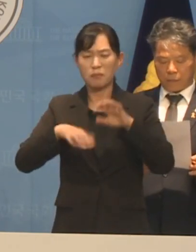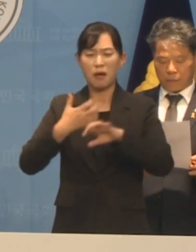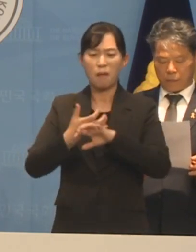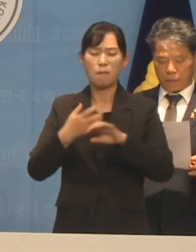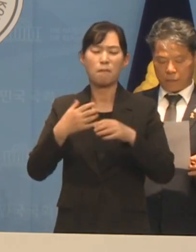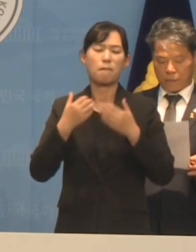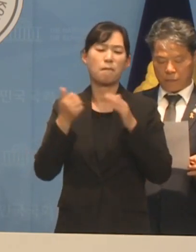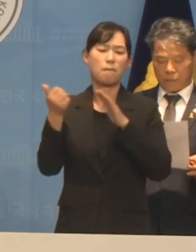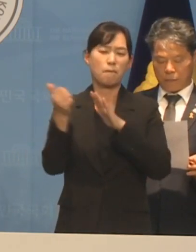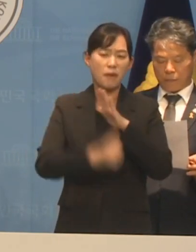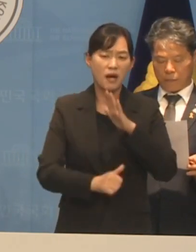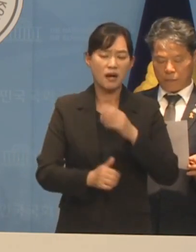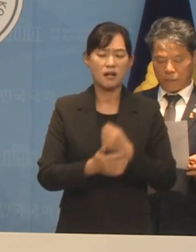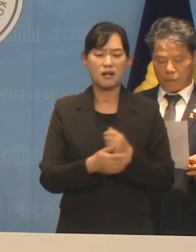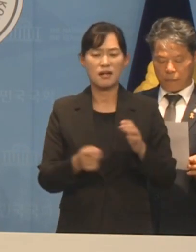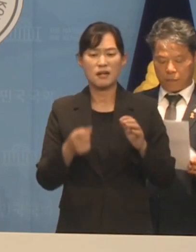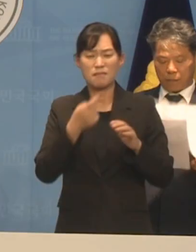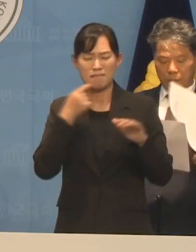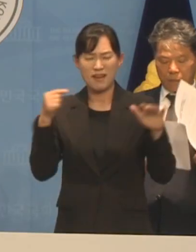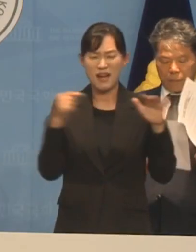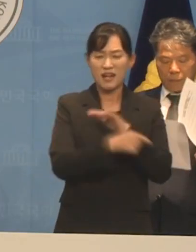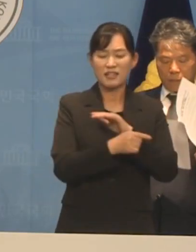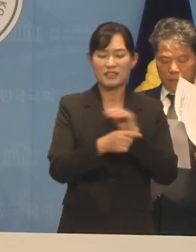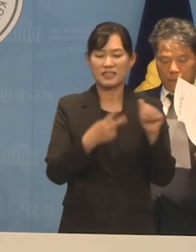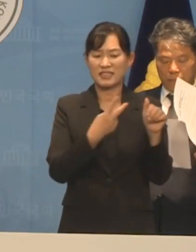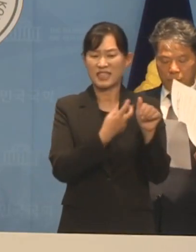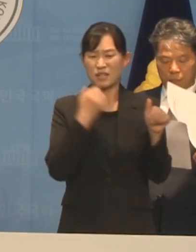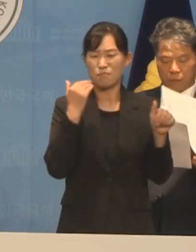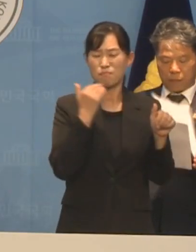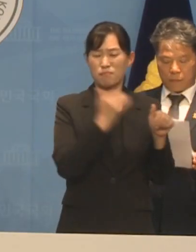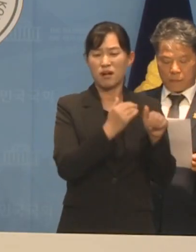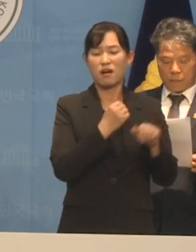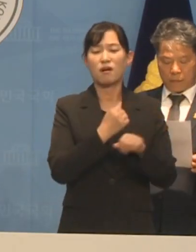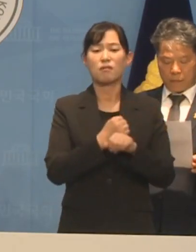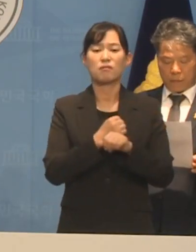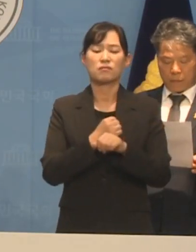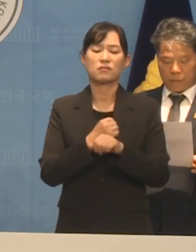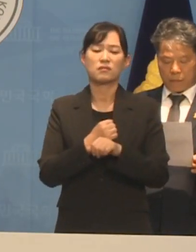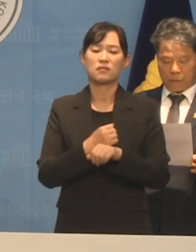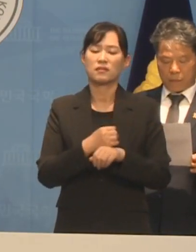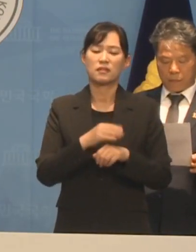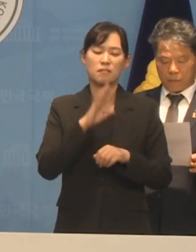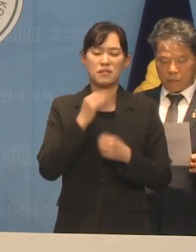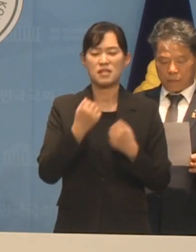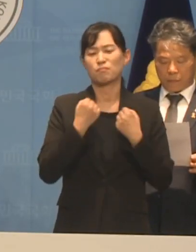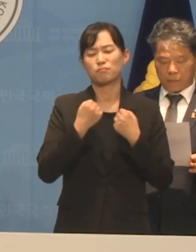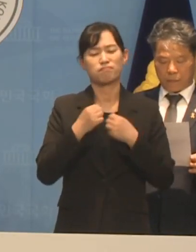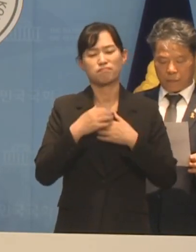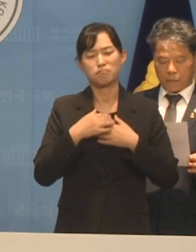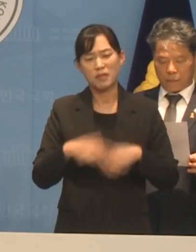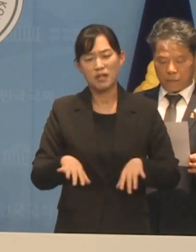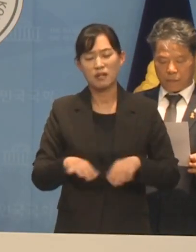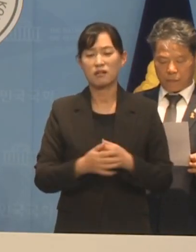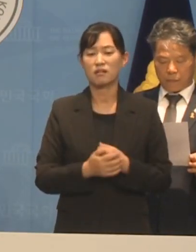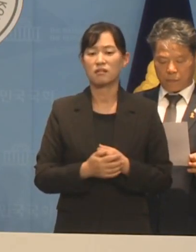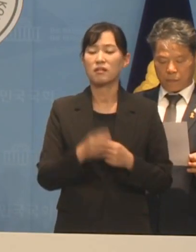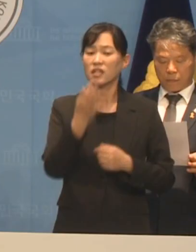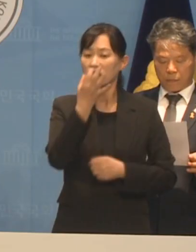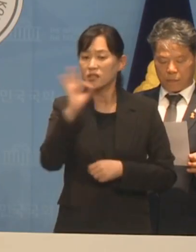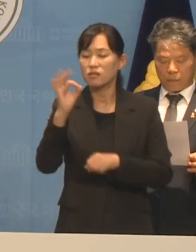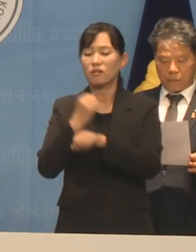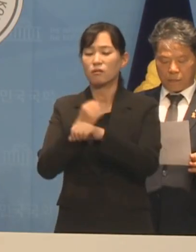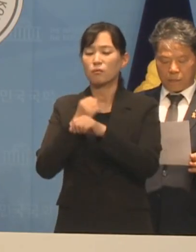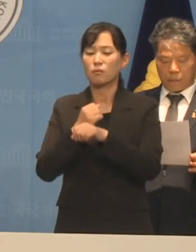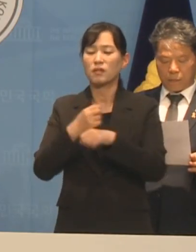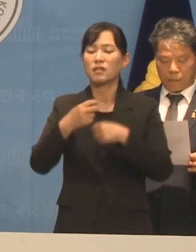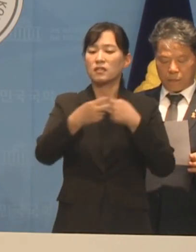실패했습니다. 비상계엄과 탄핵 선고로 동력도 상실됐습니다. 이를 인정하고